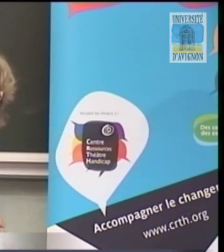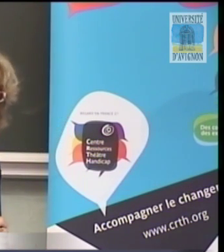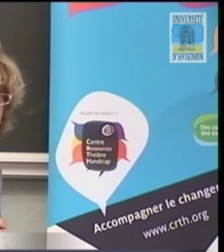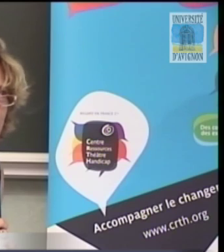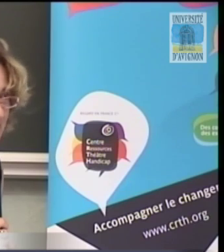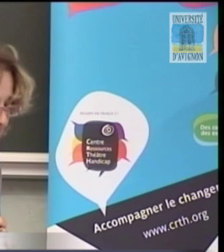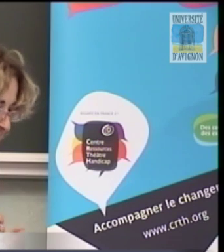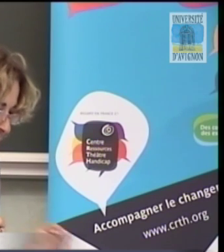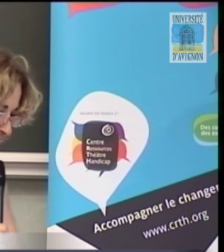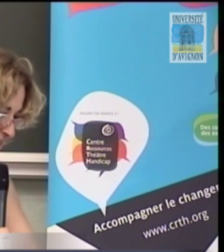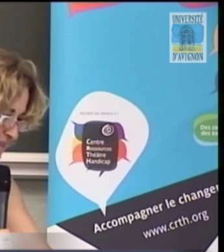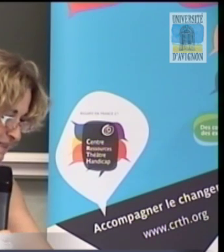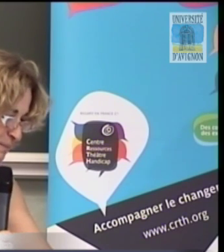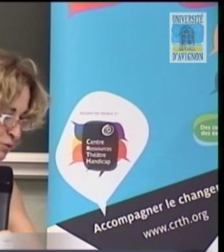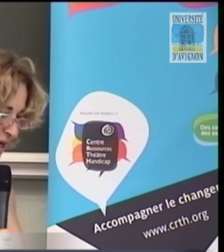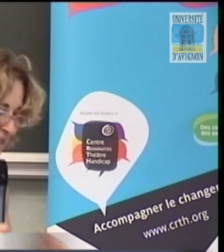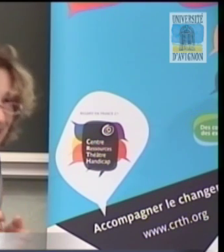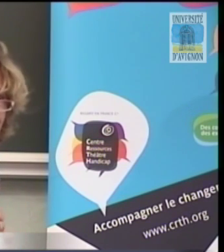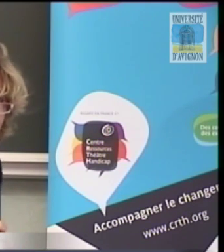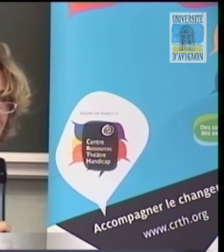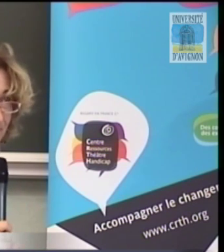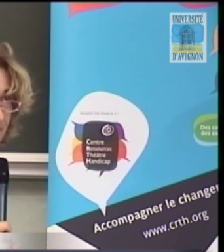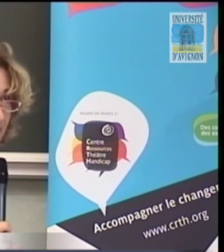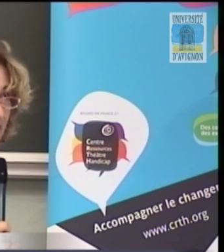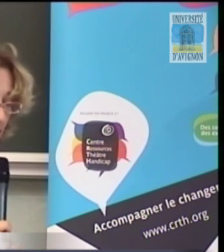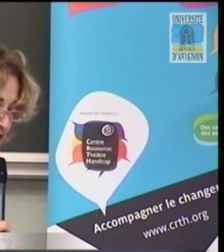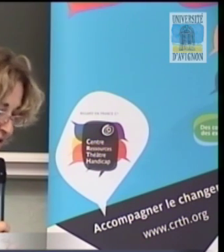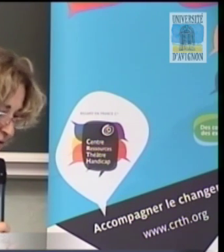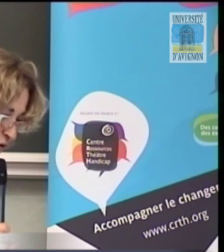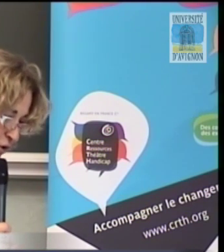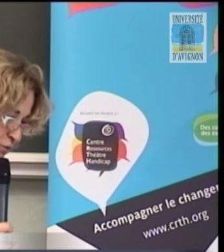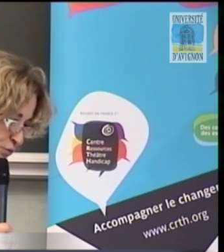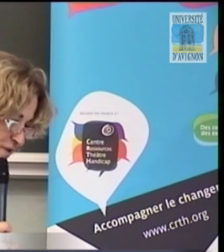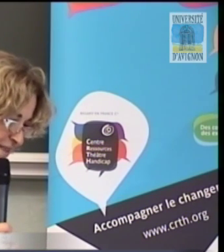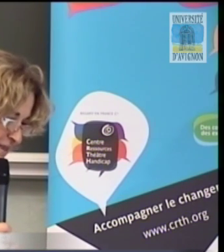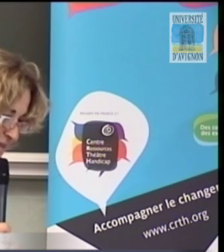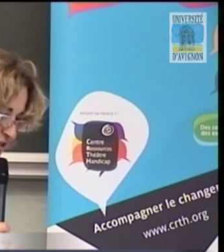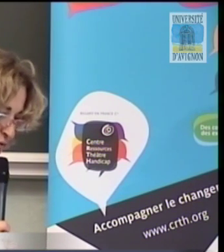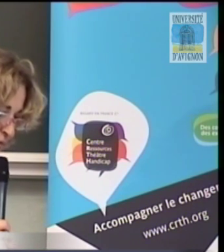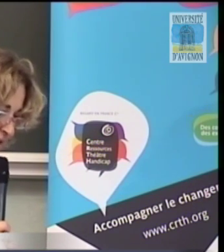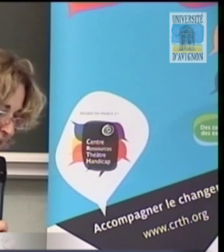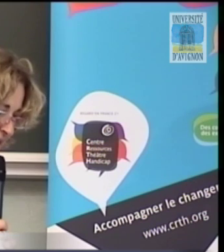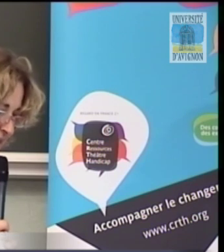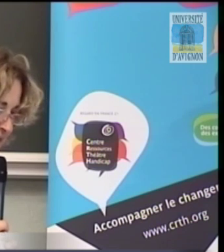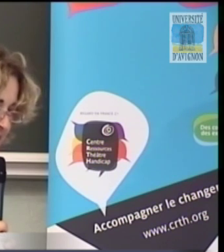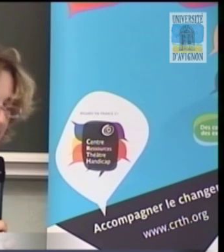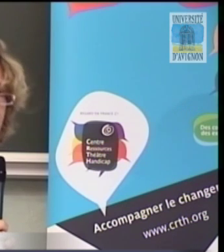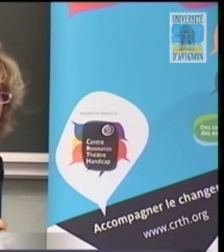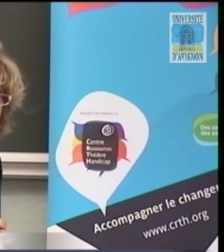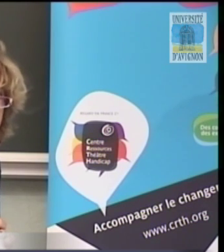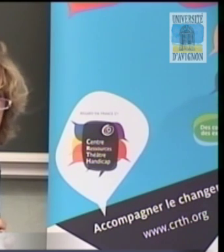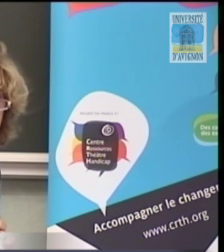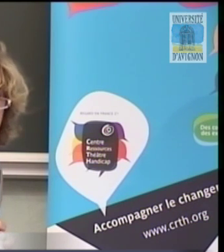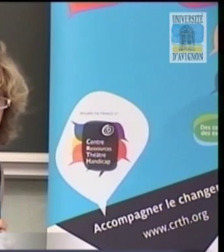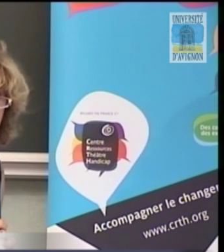Donc Pascal Parsat, c'est un parcours artistique à l'origine de toutes ces actions et ces idées qui